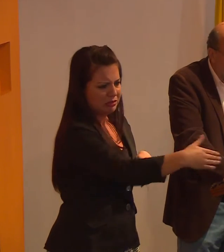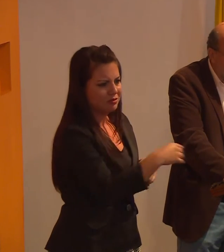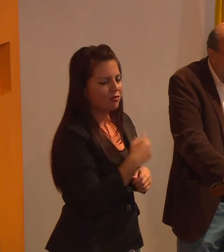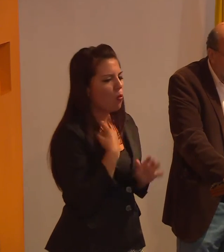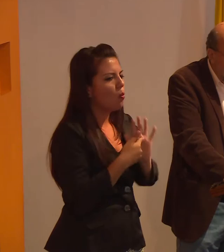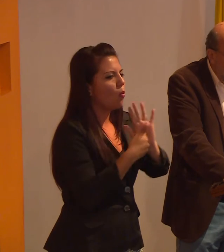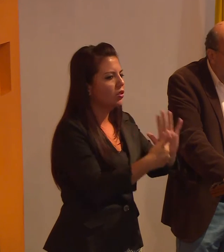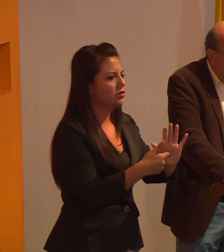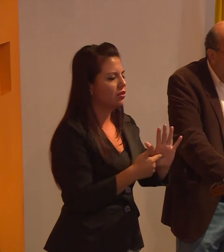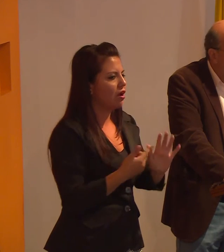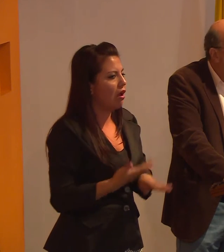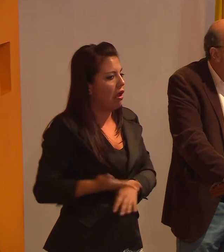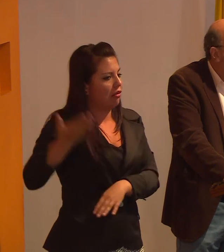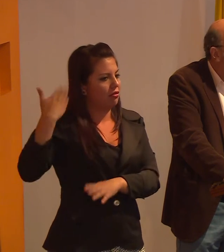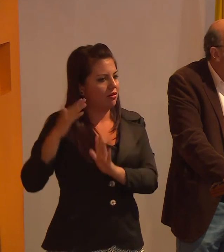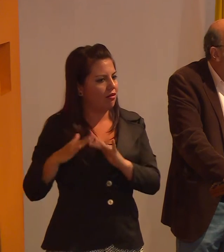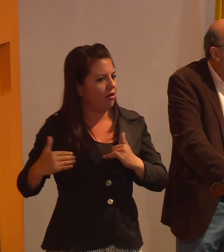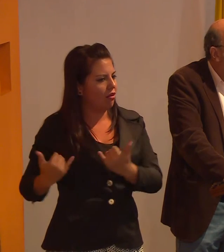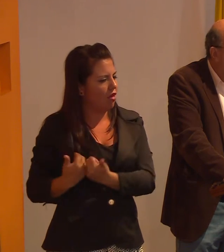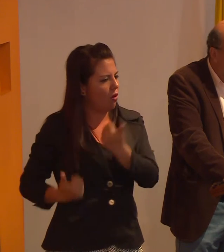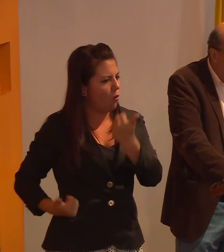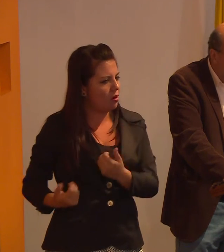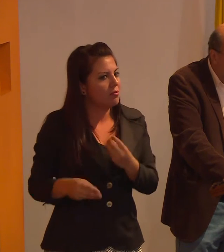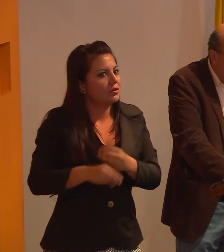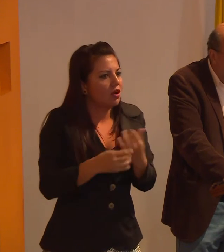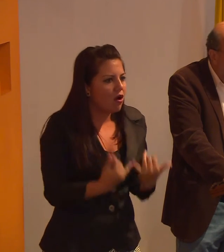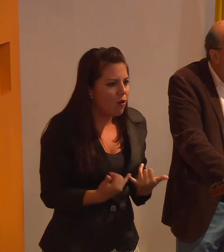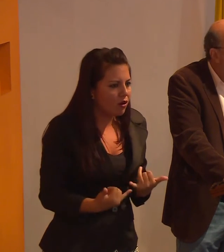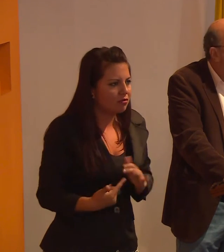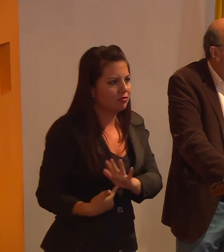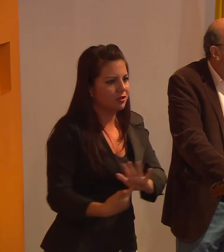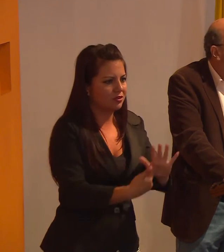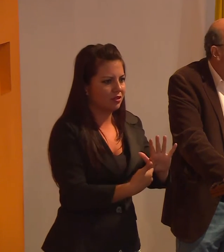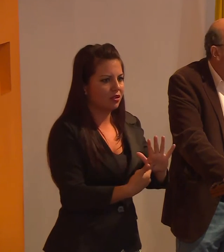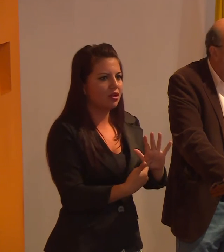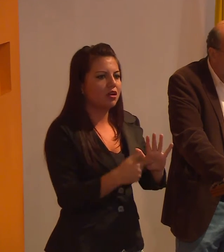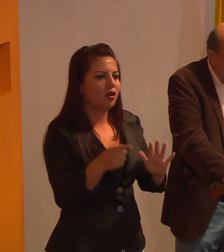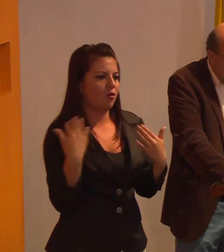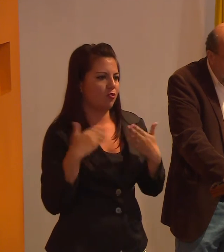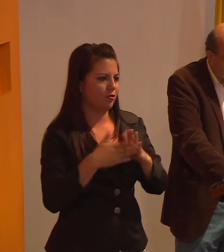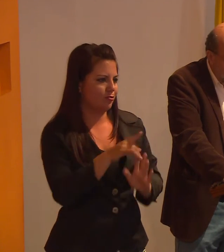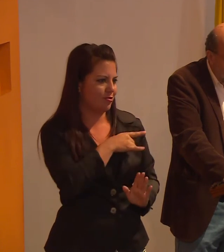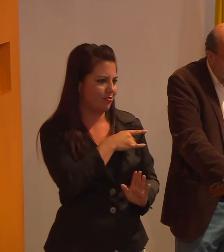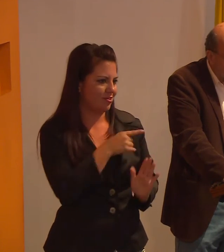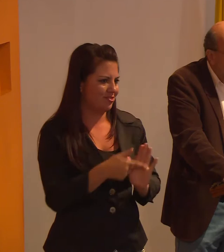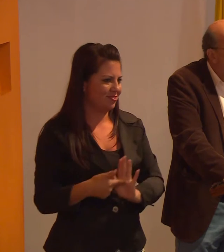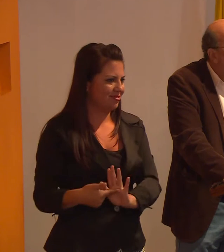pasado y del presente a la comunidad universitaria.